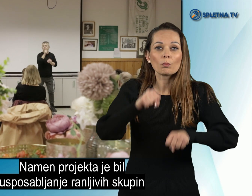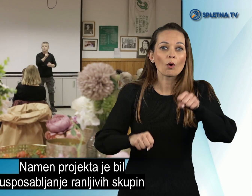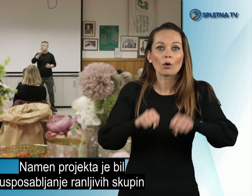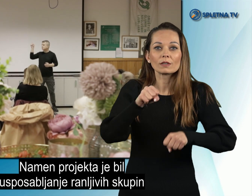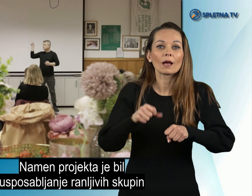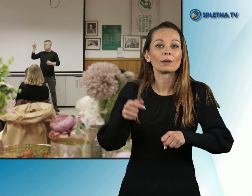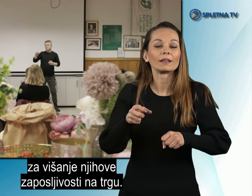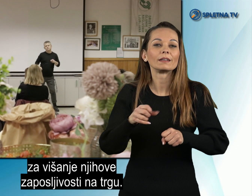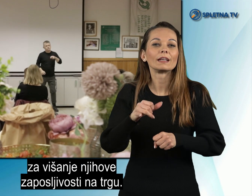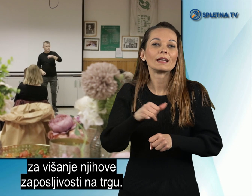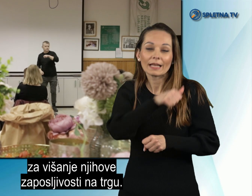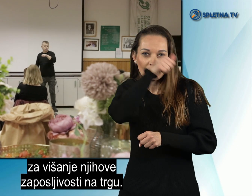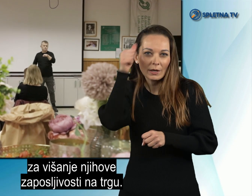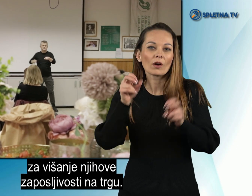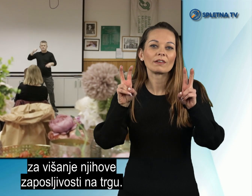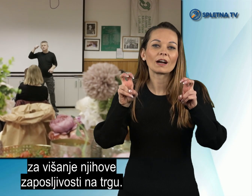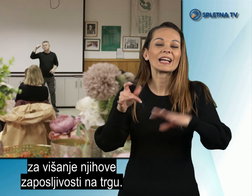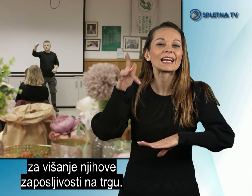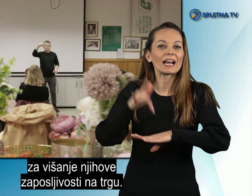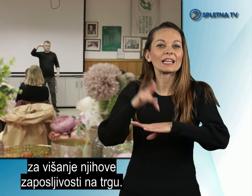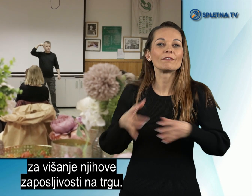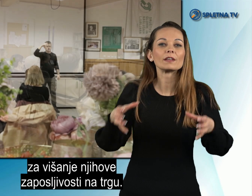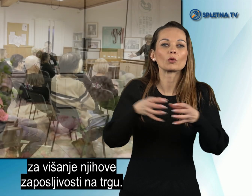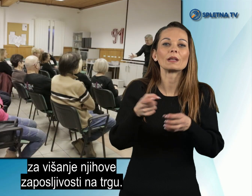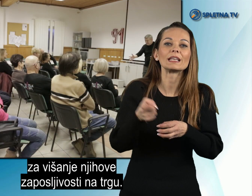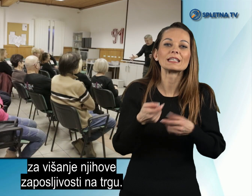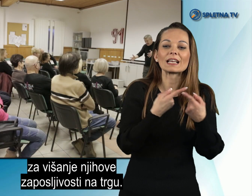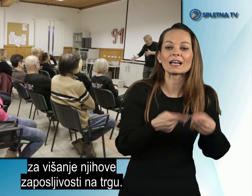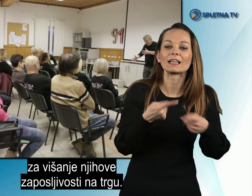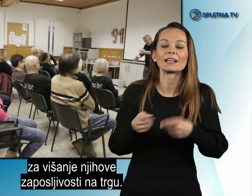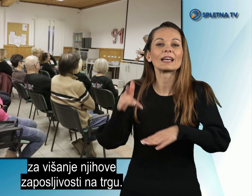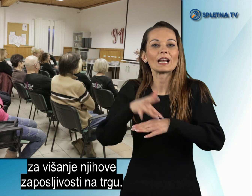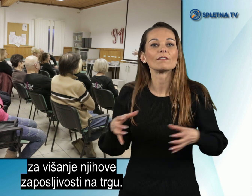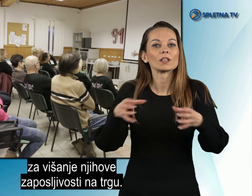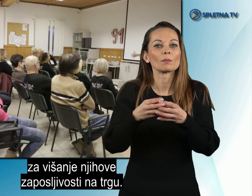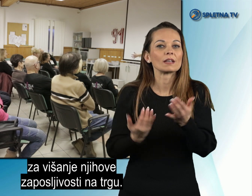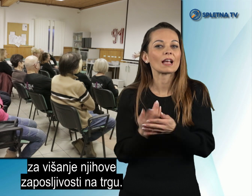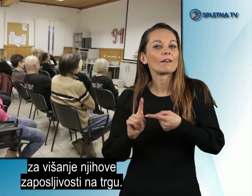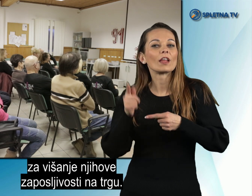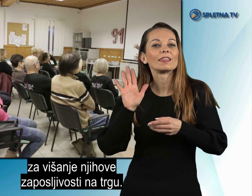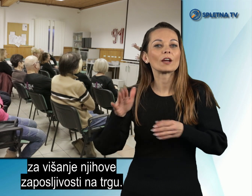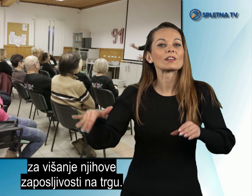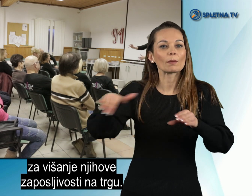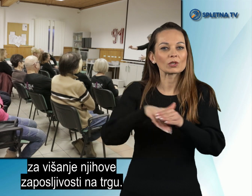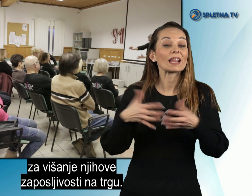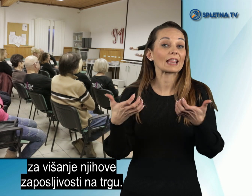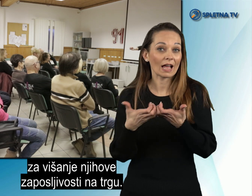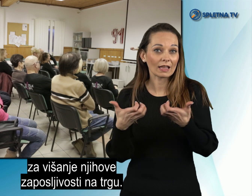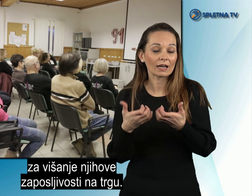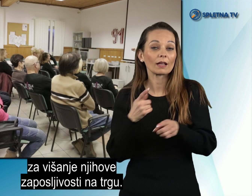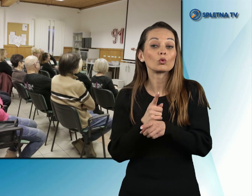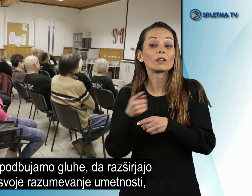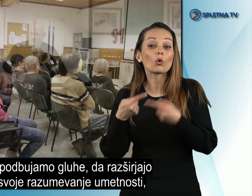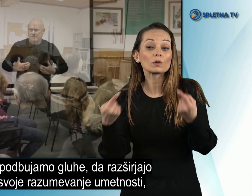usposabljanje tako imenovanih ranljivih skupin iz različnih ranljivih skupin za višanje njihove zaposljivosti na trgu.